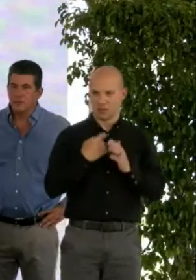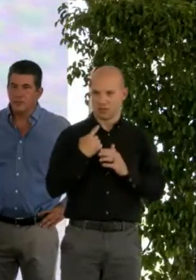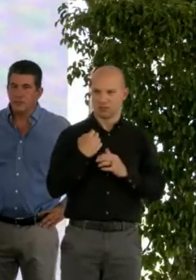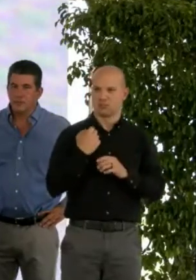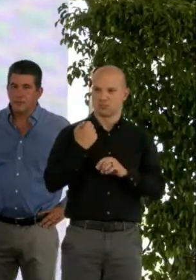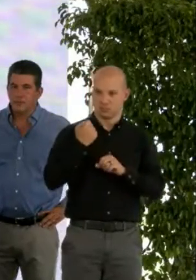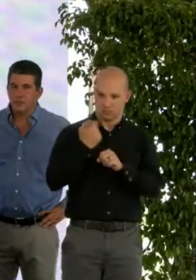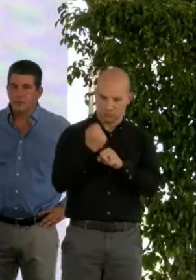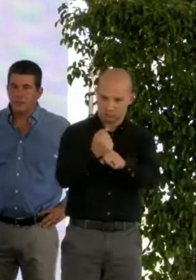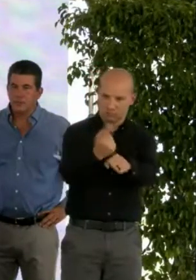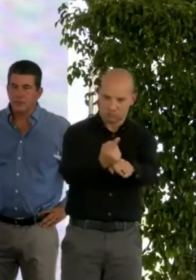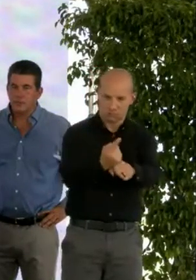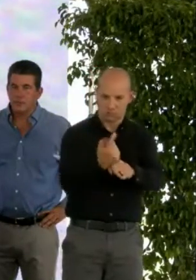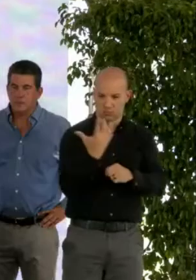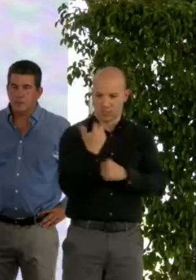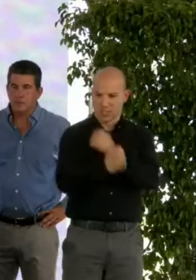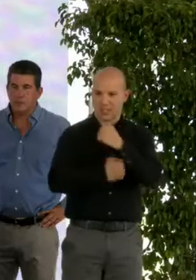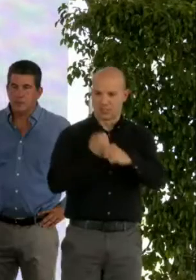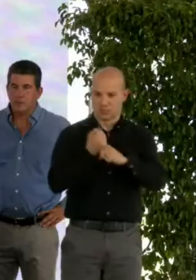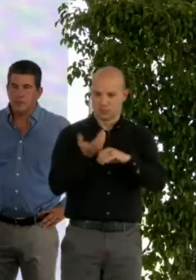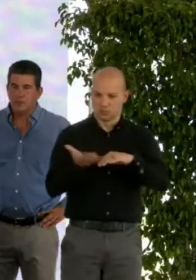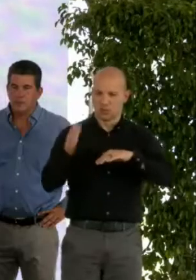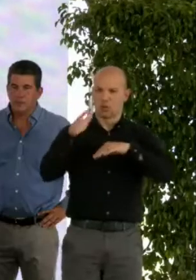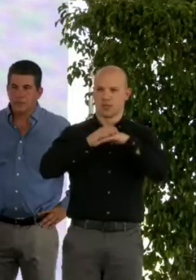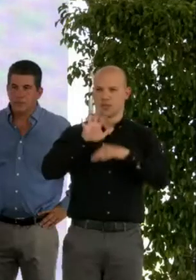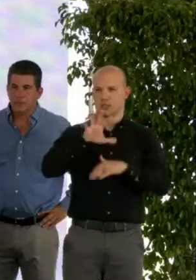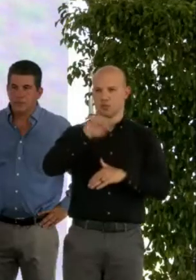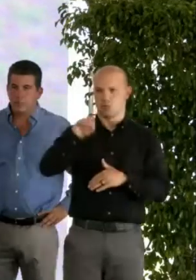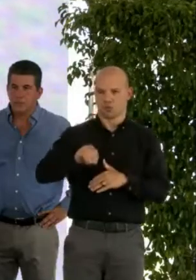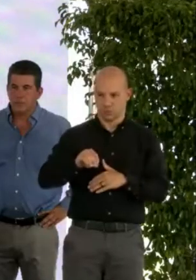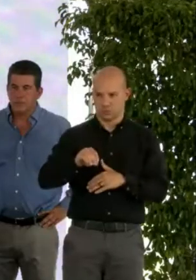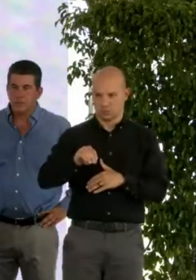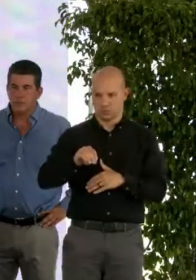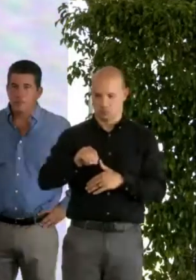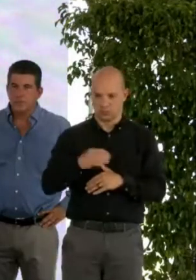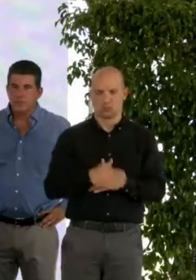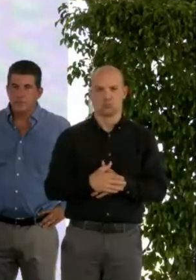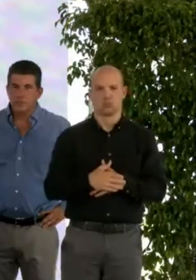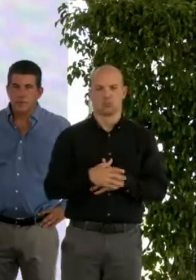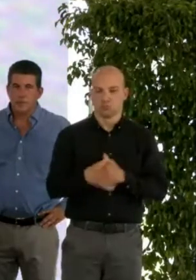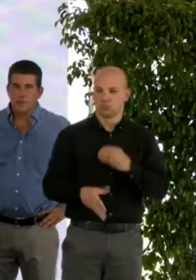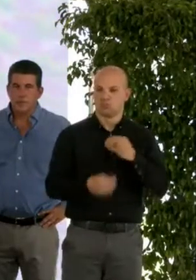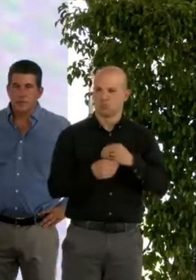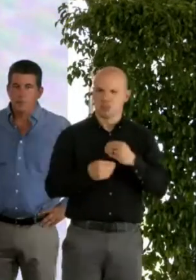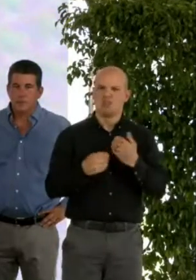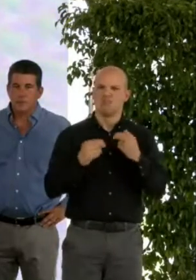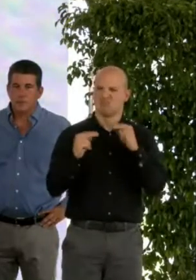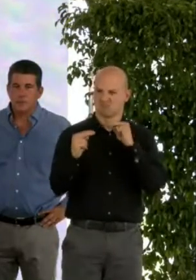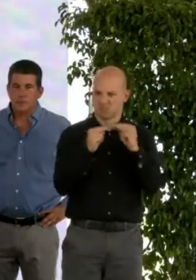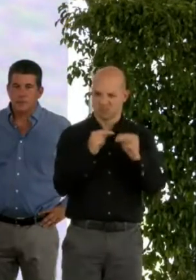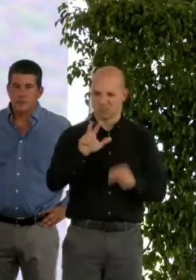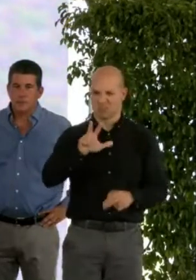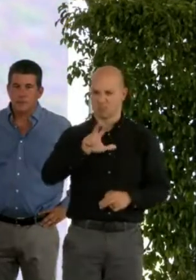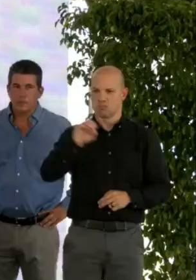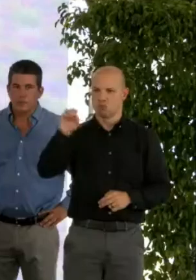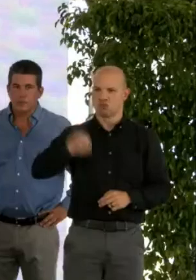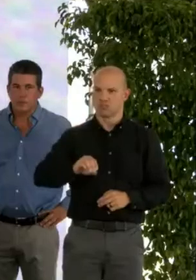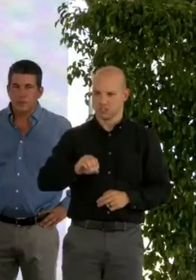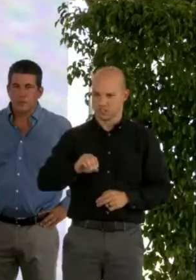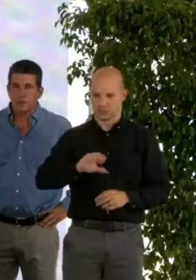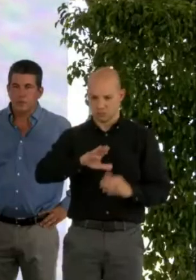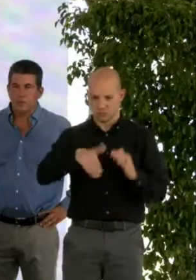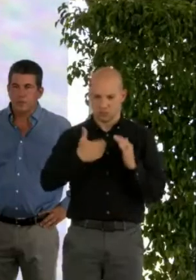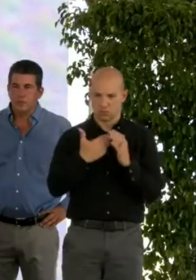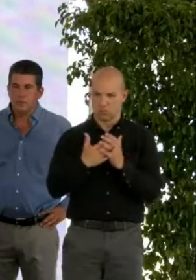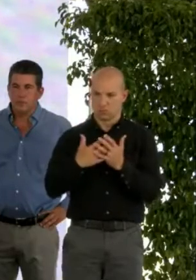cada 5 años esos $100,000 aumentan en un 5%. Y en adición también pudimos negociar un 3% de todo